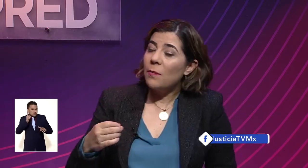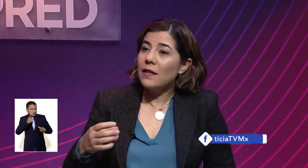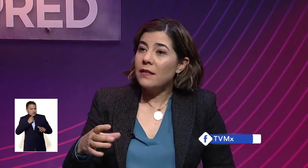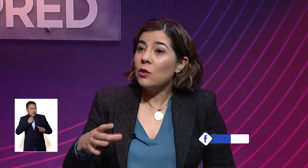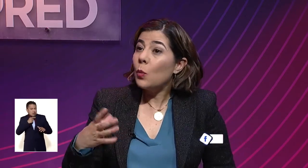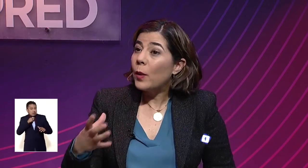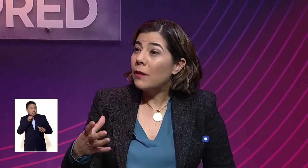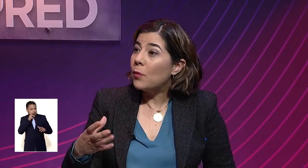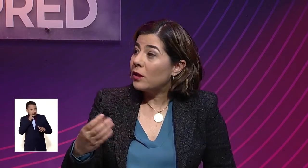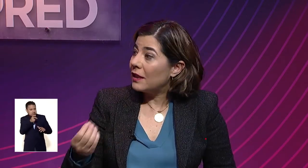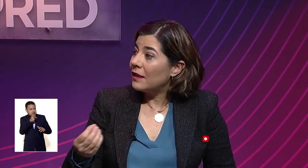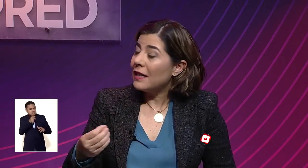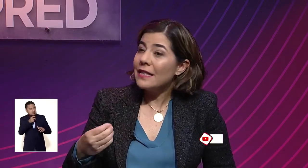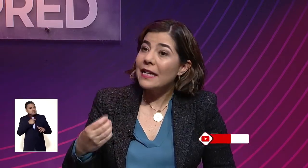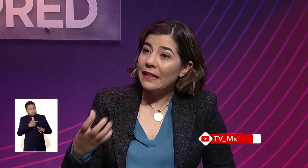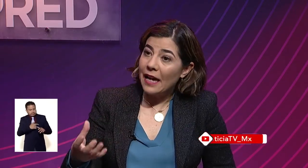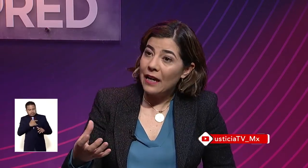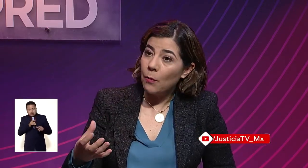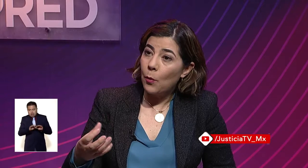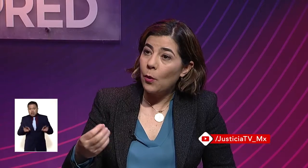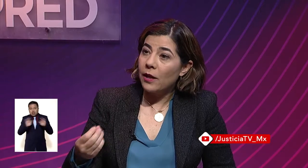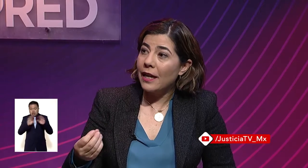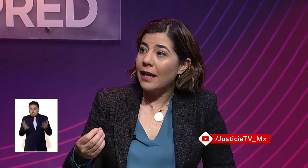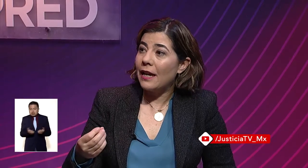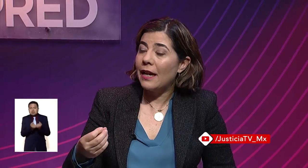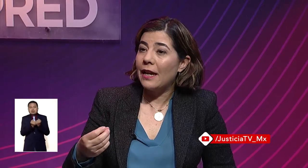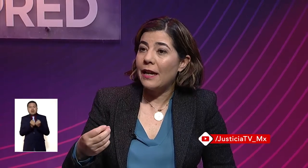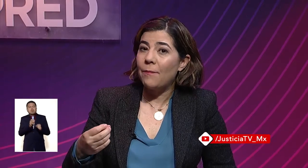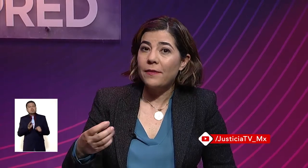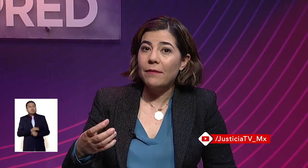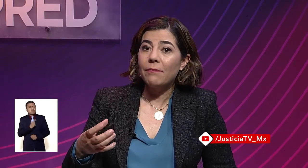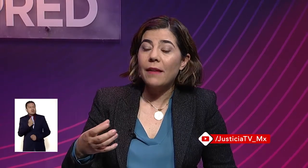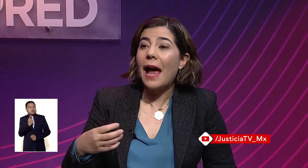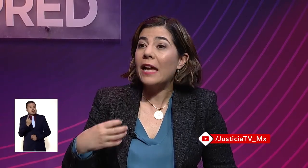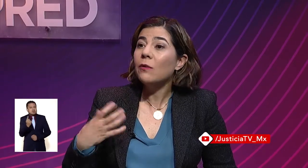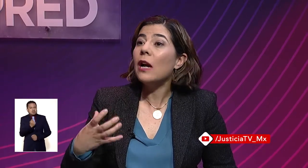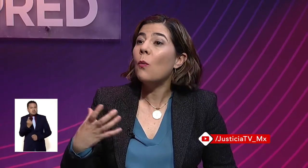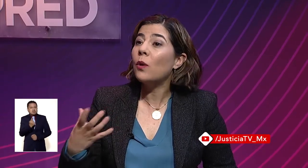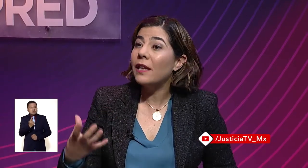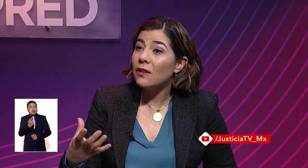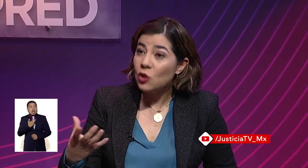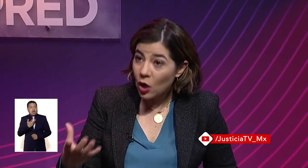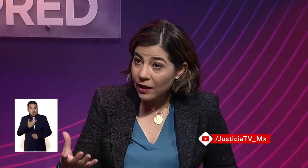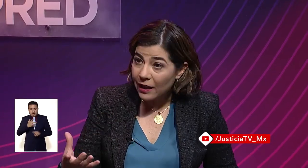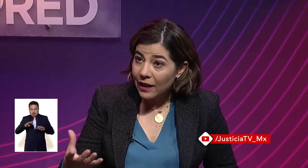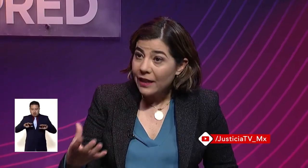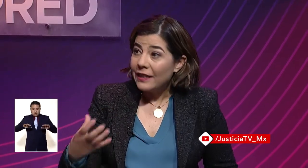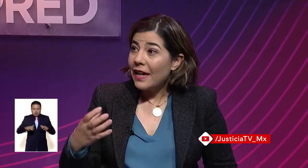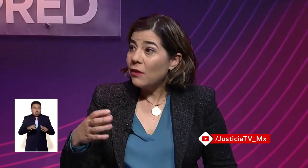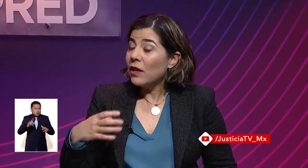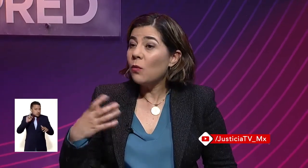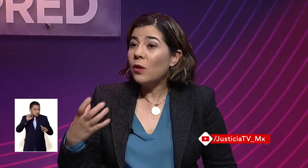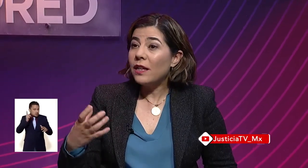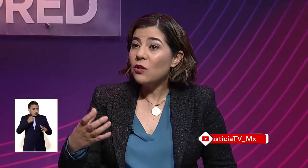parece súper importante rescatar porque hay una comunidad sorda y hay una comunidad sorda